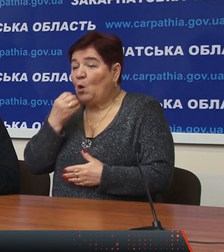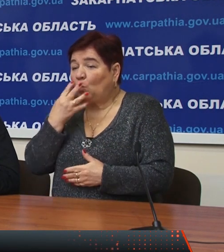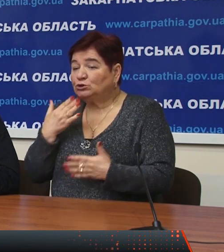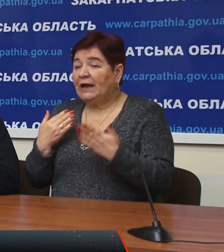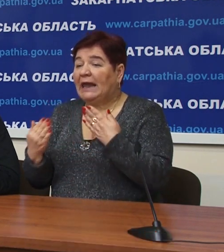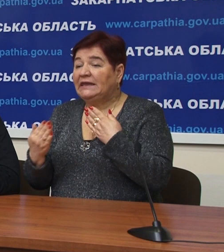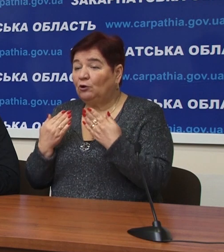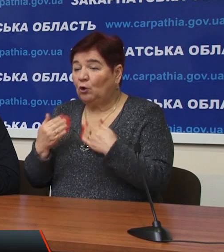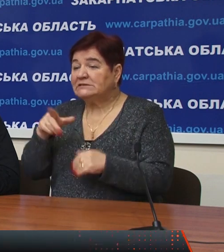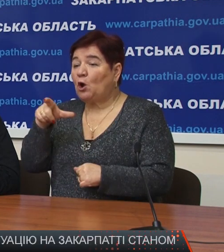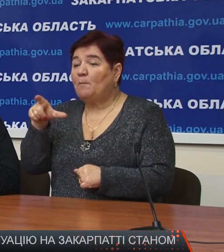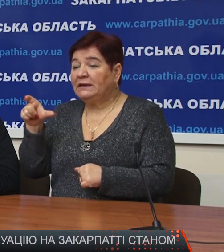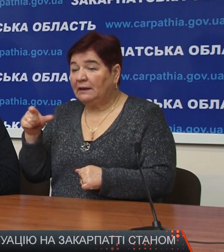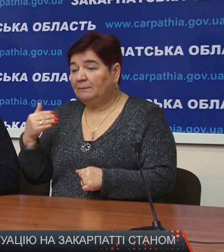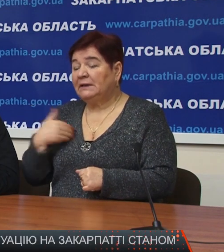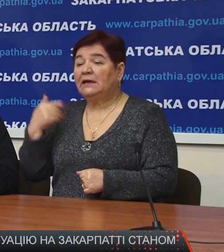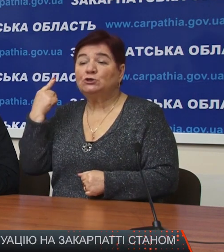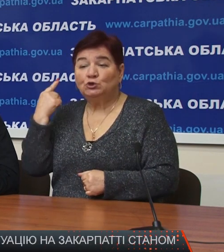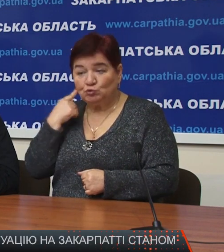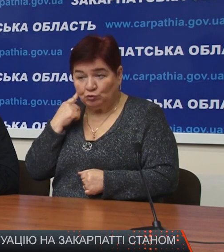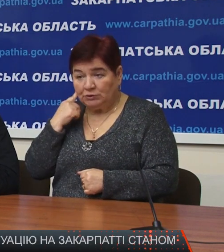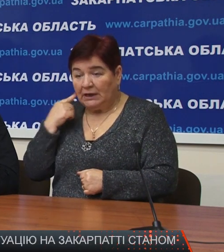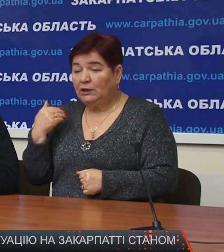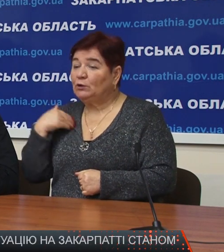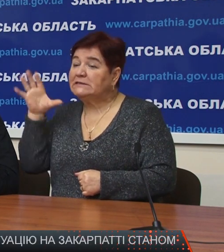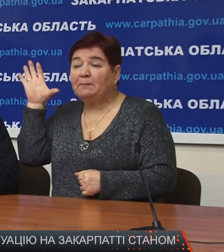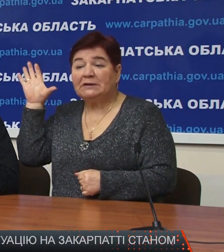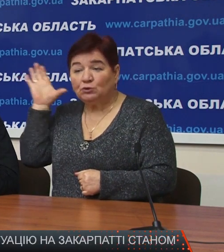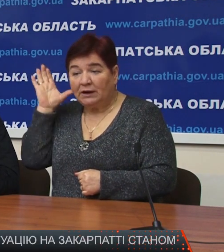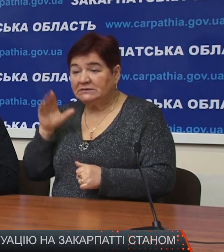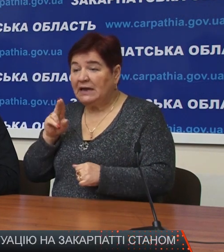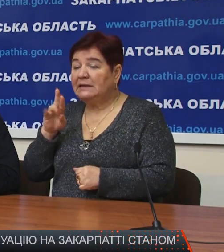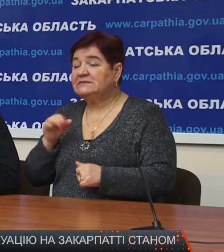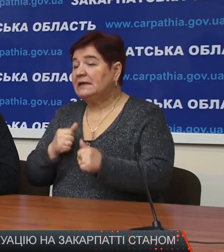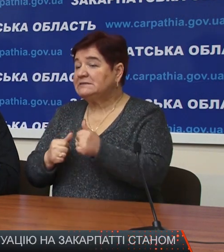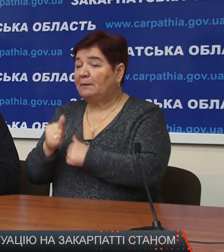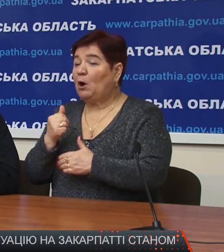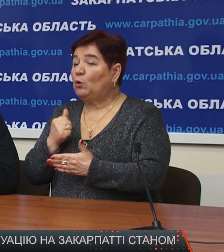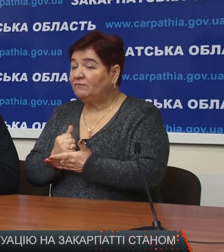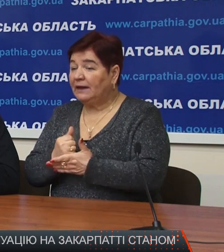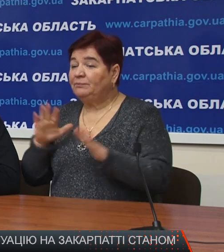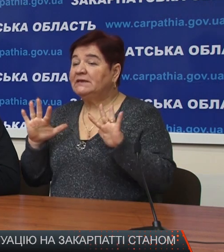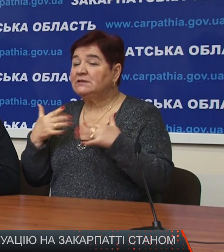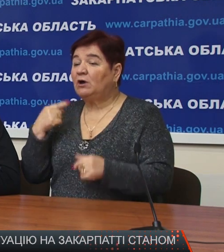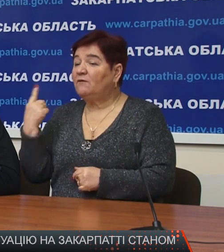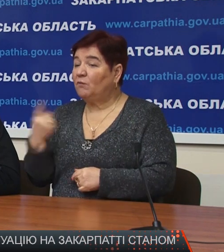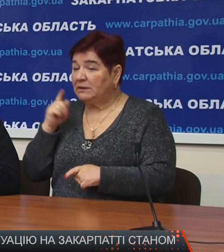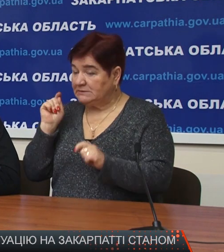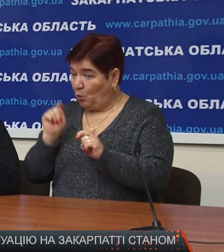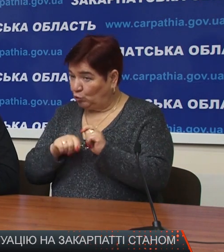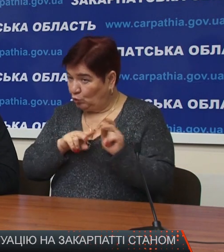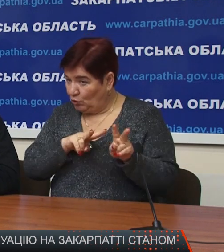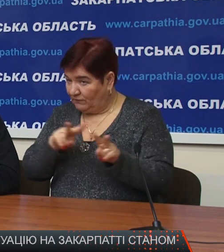діалог з громадянами, нас чують і до нас прислухаються. Це саме головне. Ситуація в області контрольована.